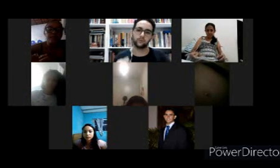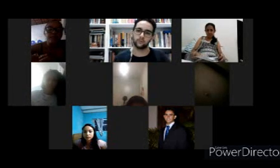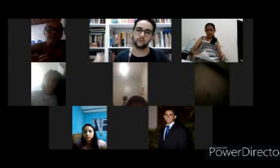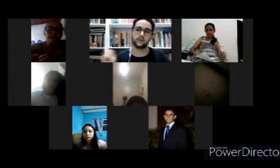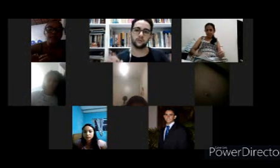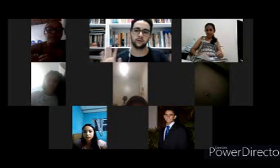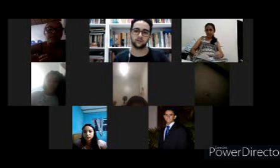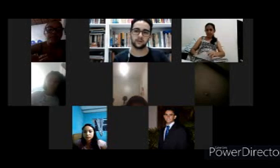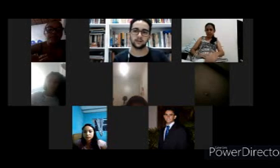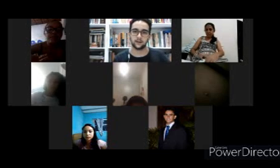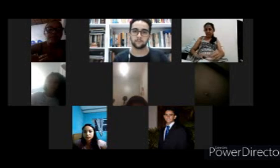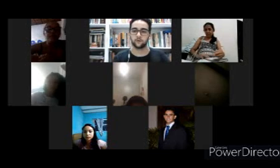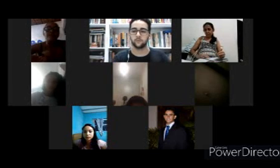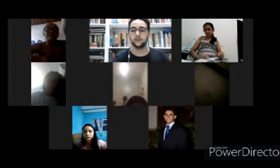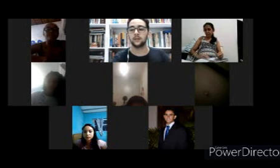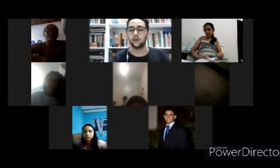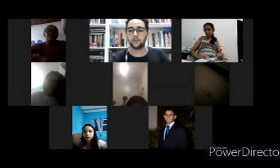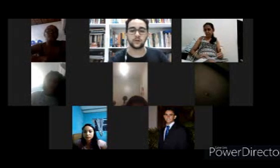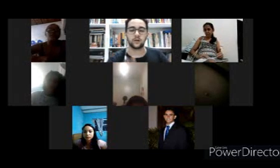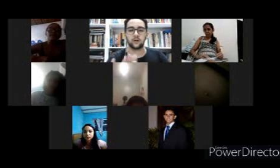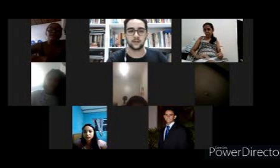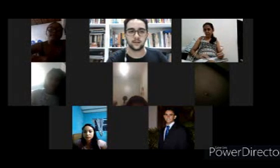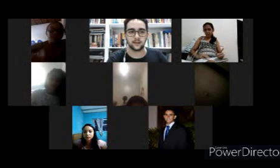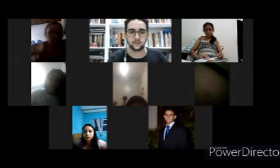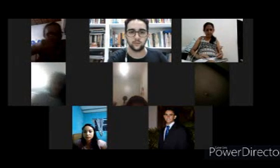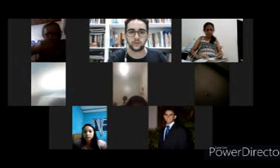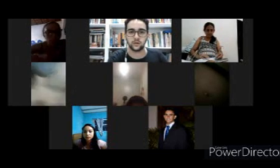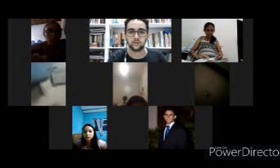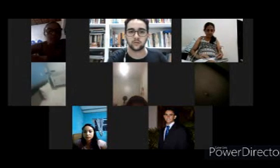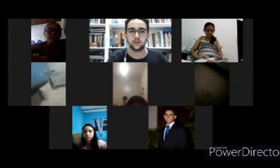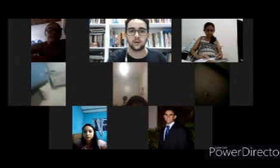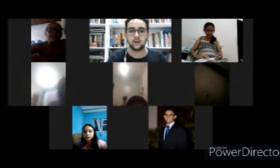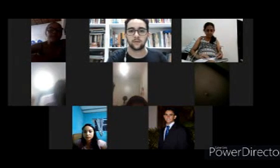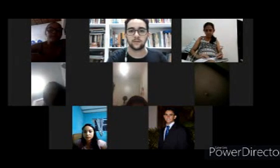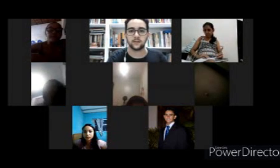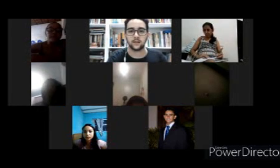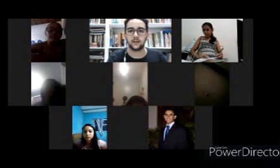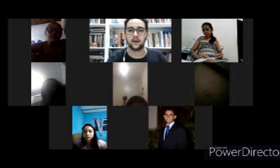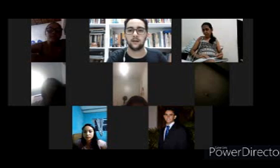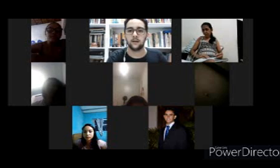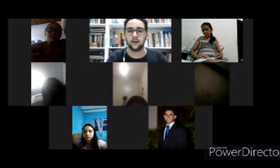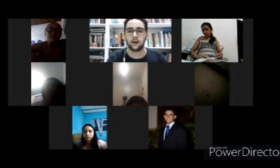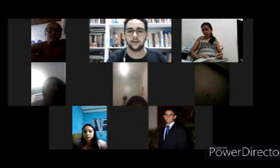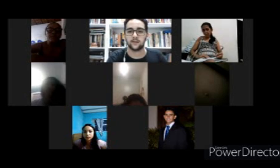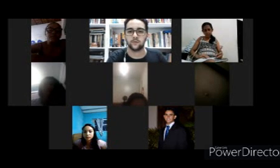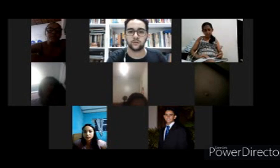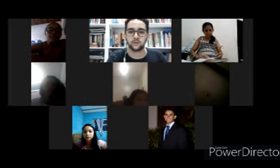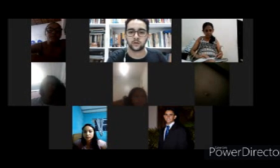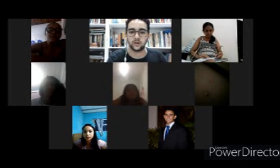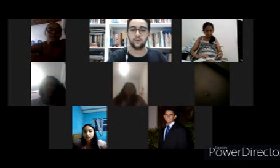nome do sentimento que vocês querem, viu? Então, a partir de agora, vocês têm 10 minutinhos para vocês treinarem. Aí em 10 minutinhos eu chamo